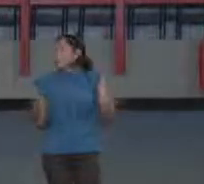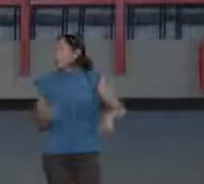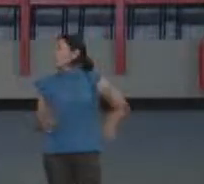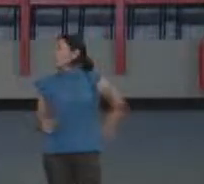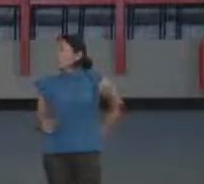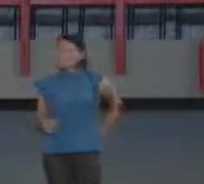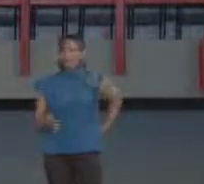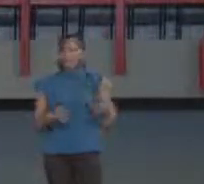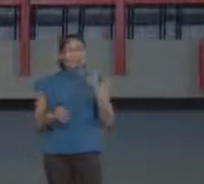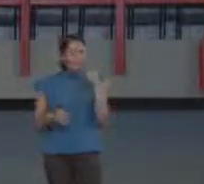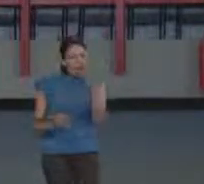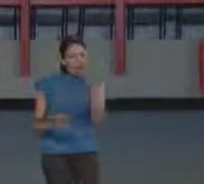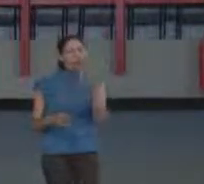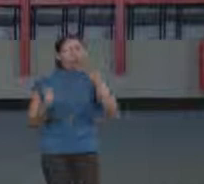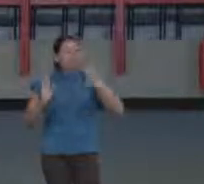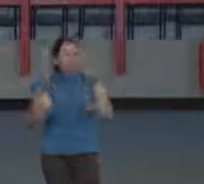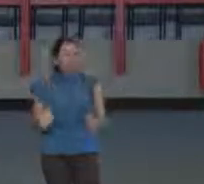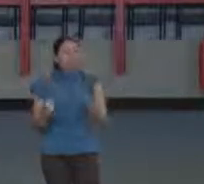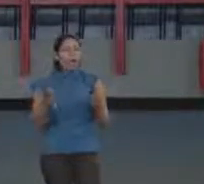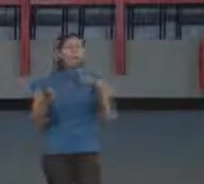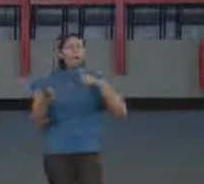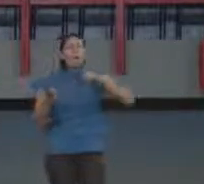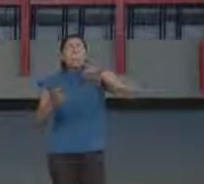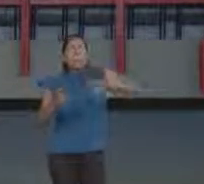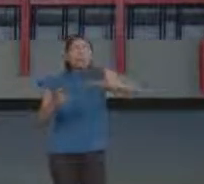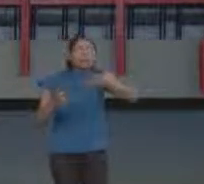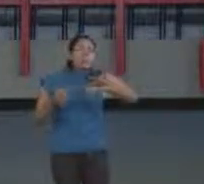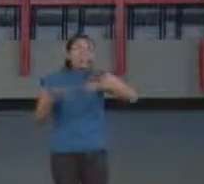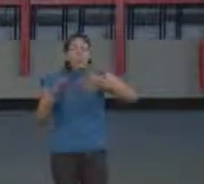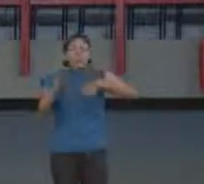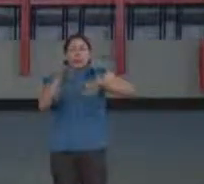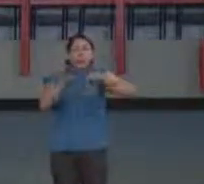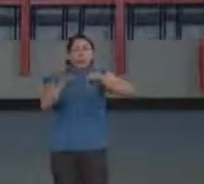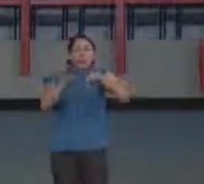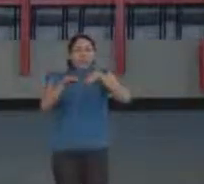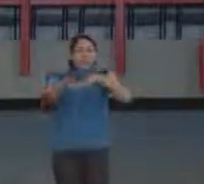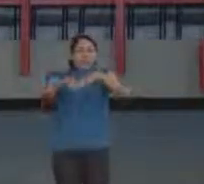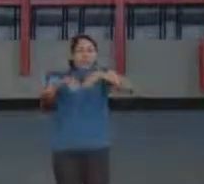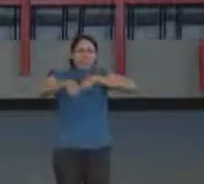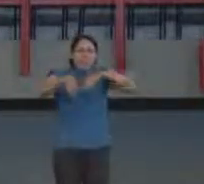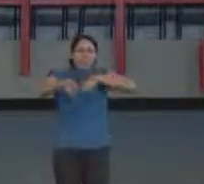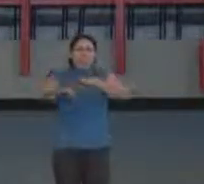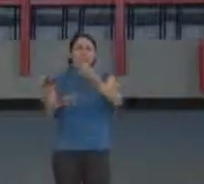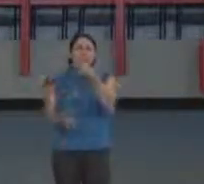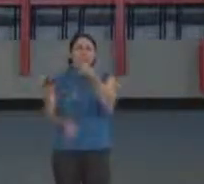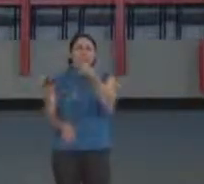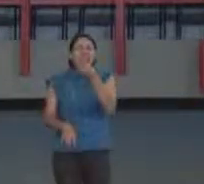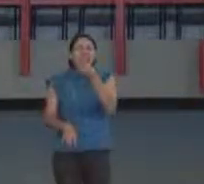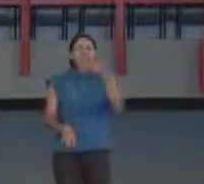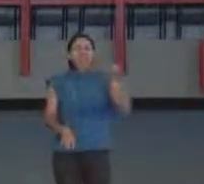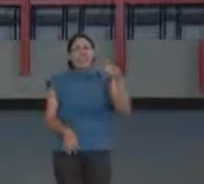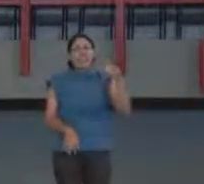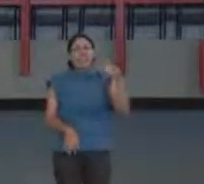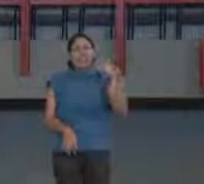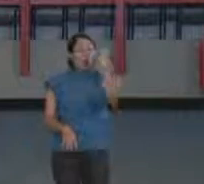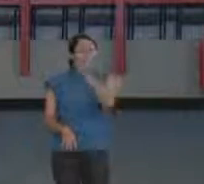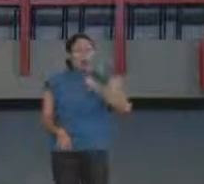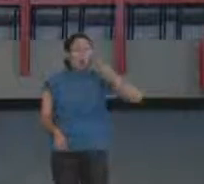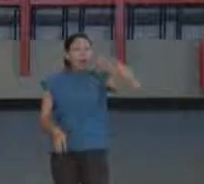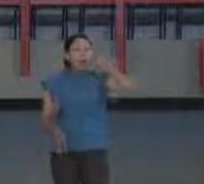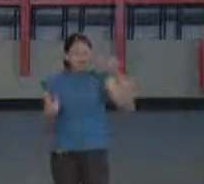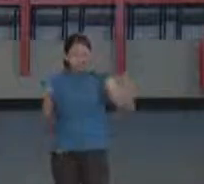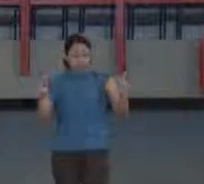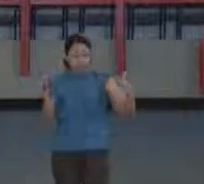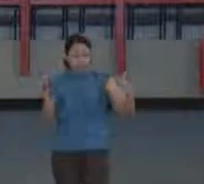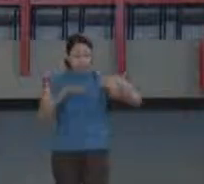Ah, falou assim, ó, onde passam em média 300 veículos por hora, é ou não é? Então me